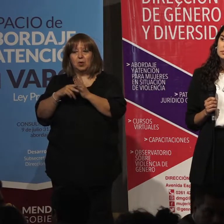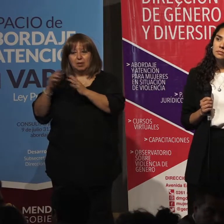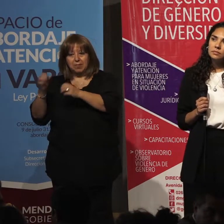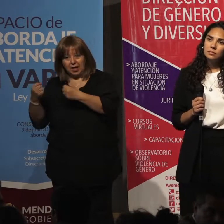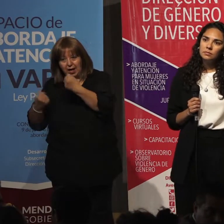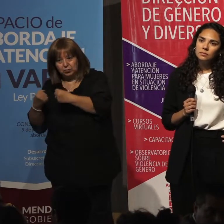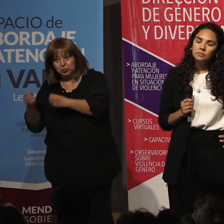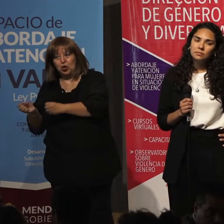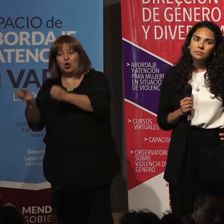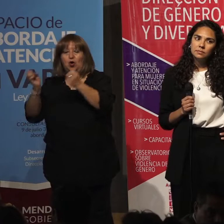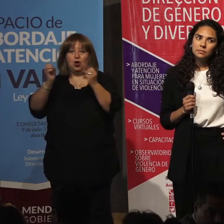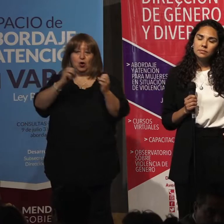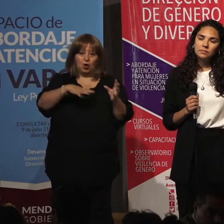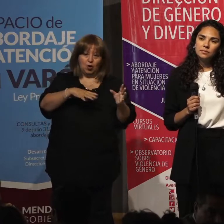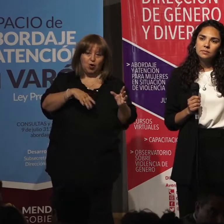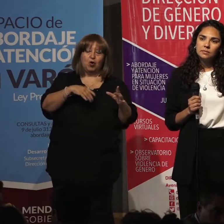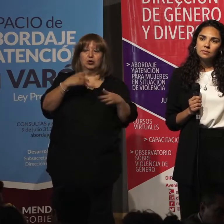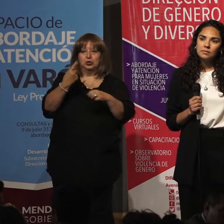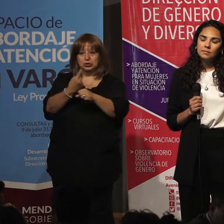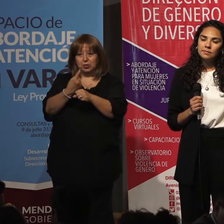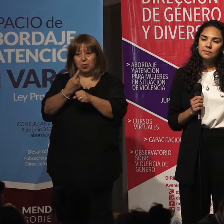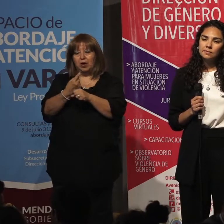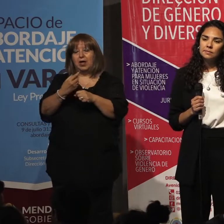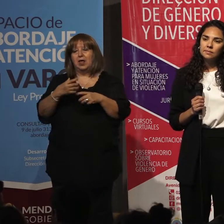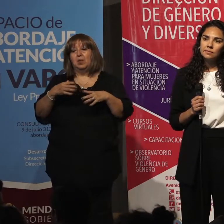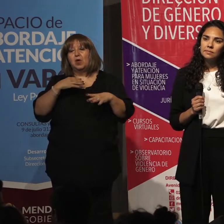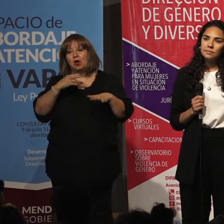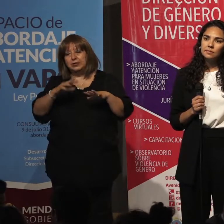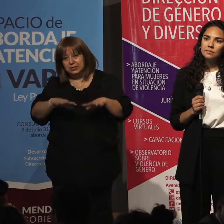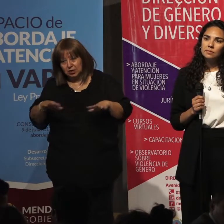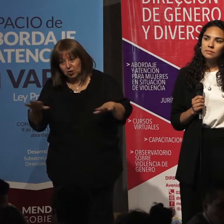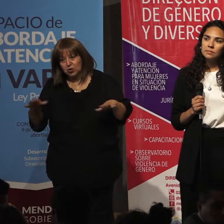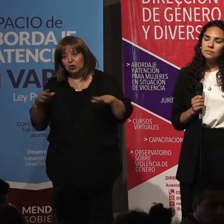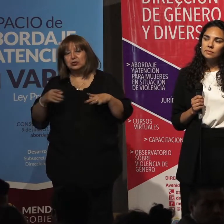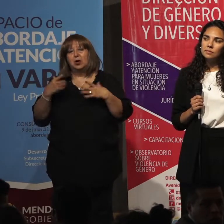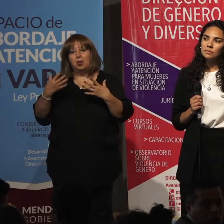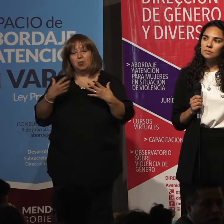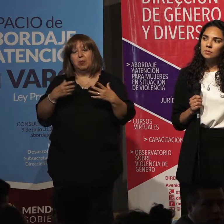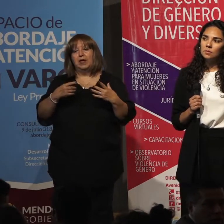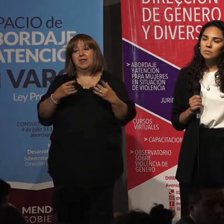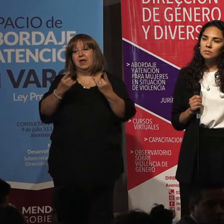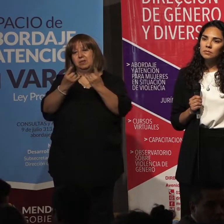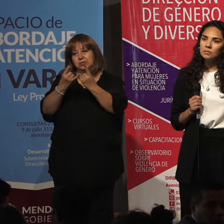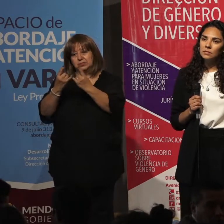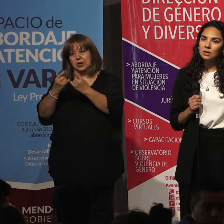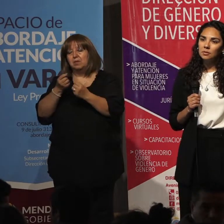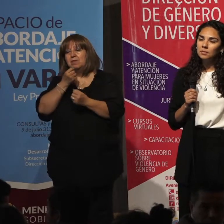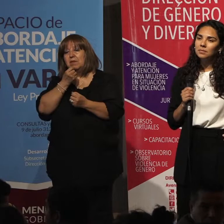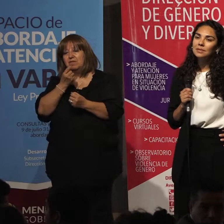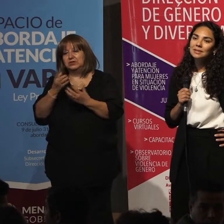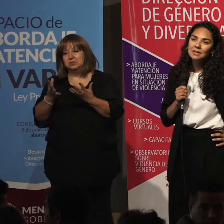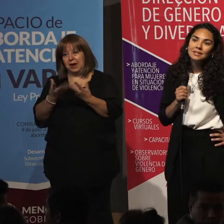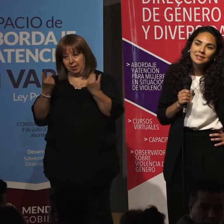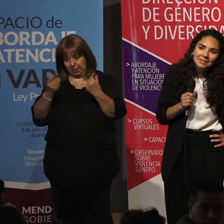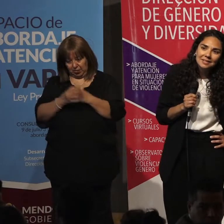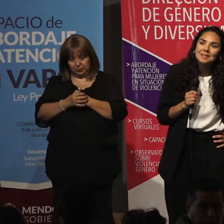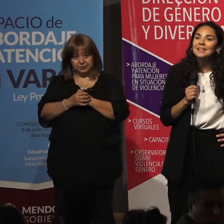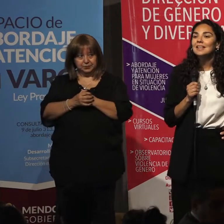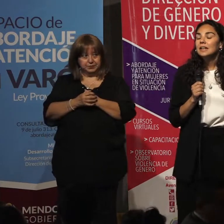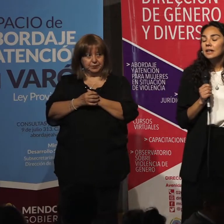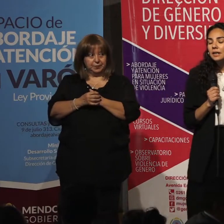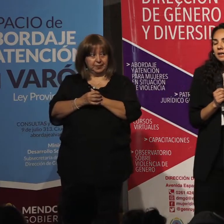esa víctima o está en una situación delicada por los chicos y demás, lo pueden hacer online y es mucho más rápido. Claro.